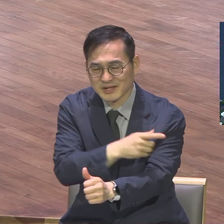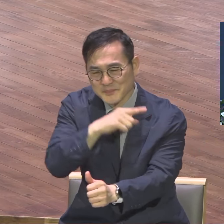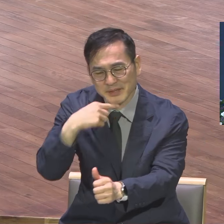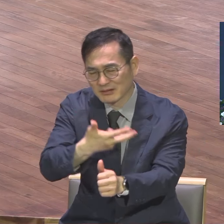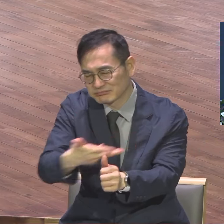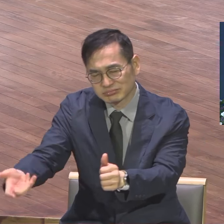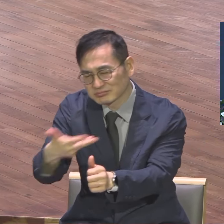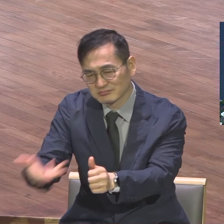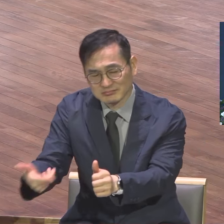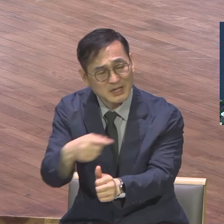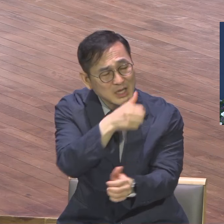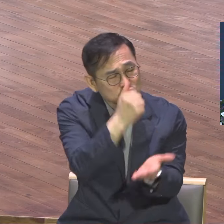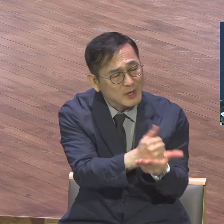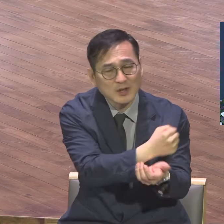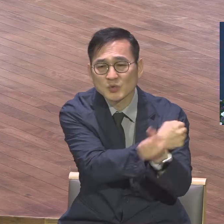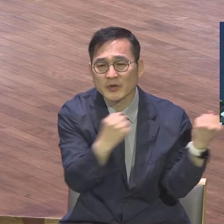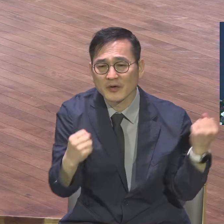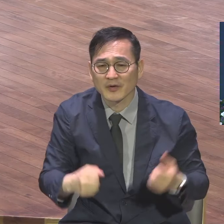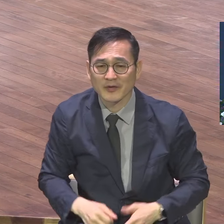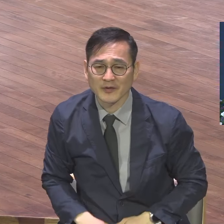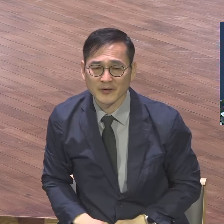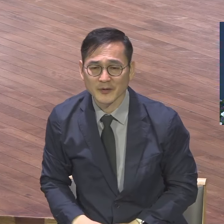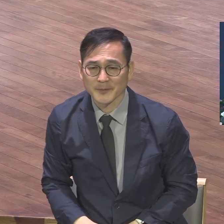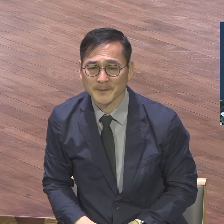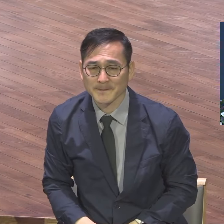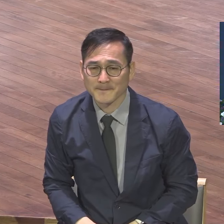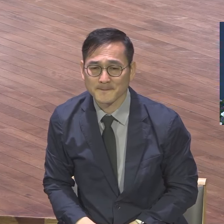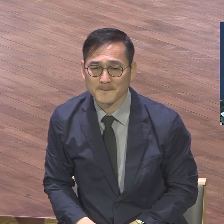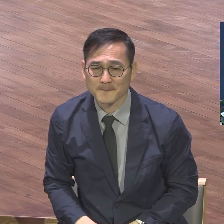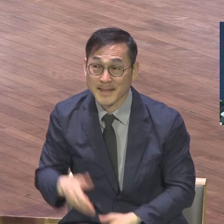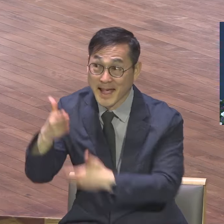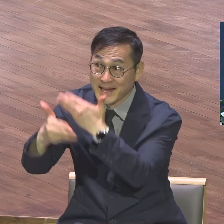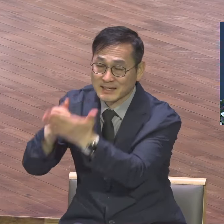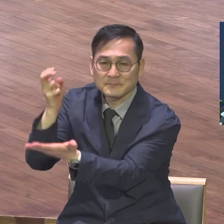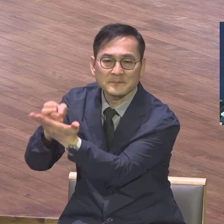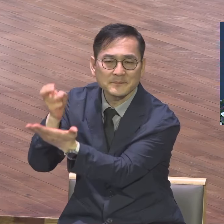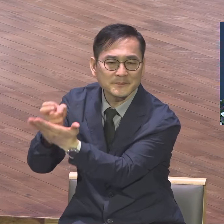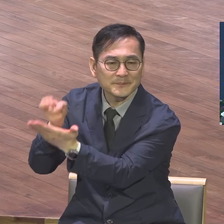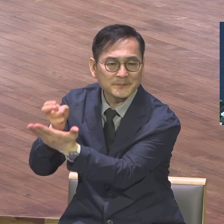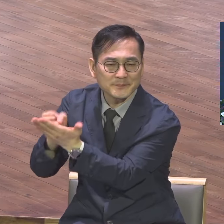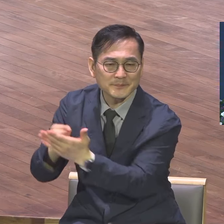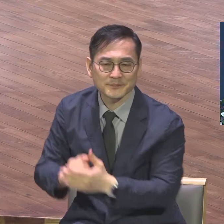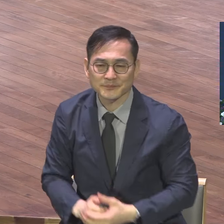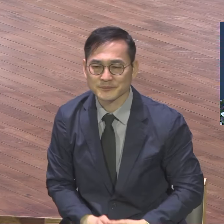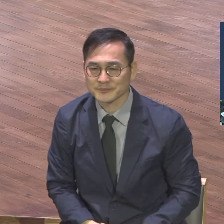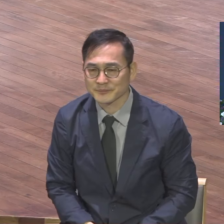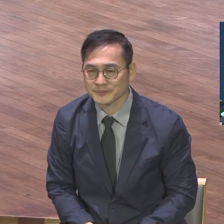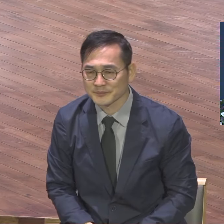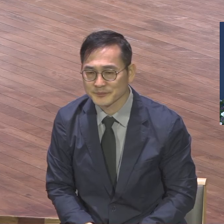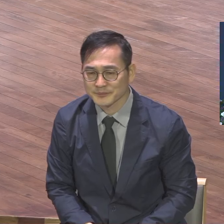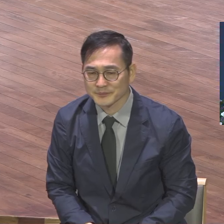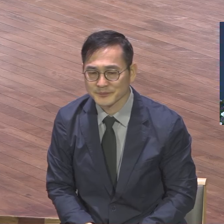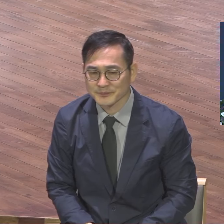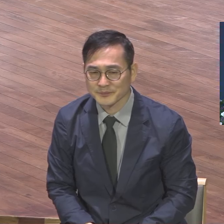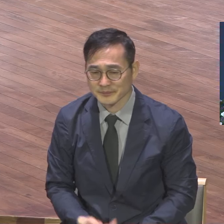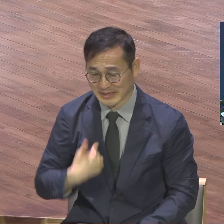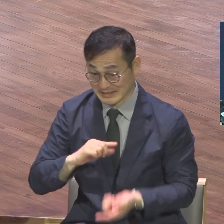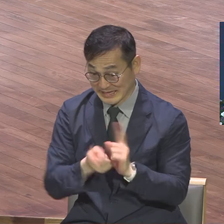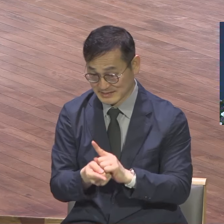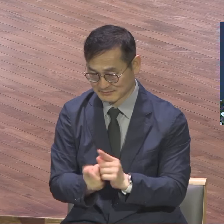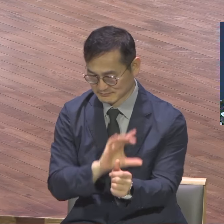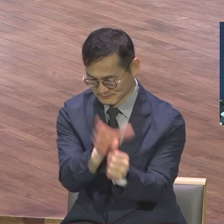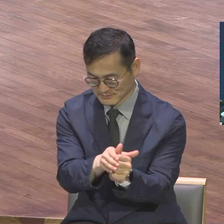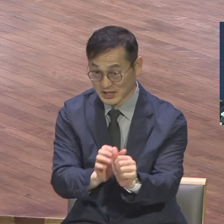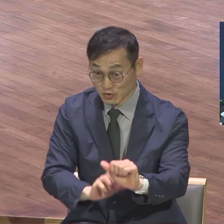그 사람이 죄를 용서받았어요. 하나님이 시킨 겁니다. 그렇게 하라고 구약 때는. 그래서 내 대신 누군가 죽어야